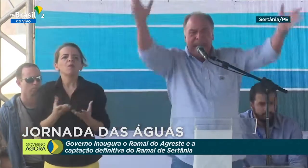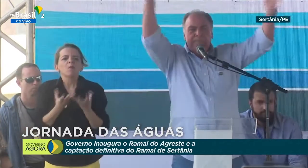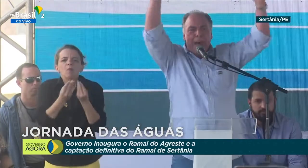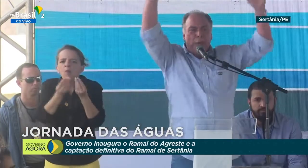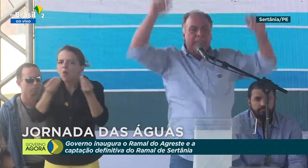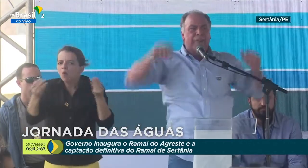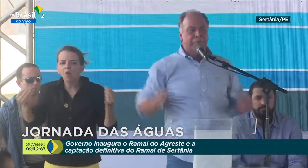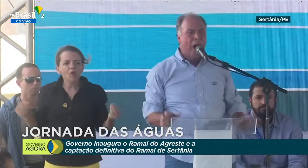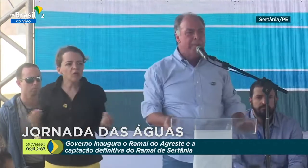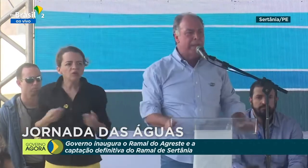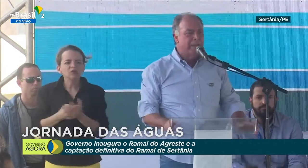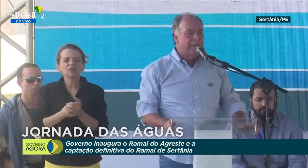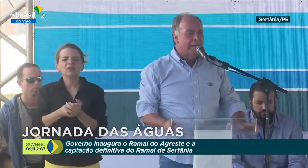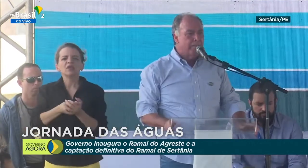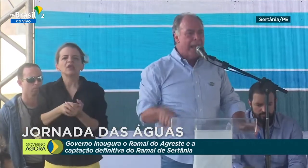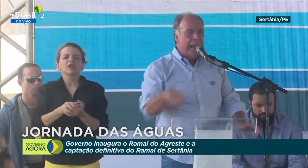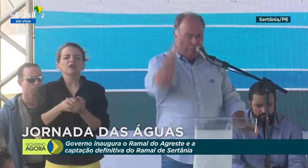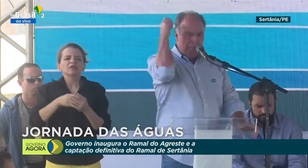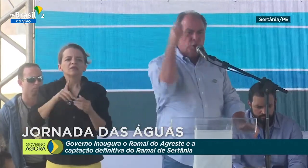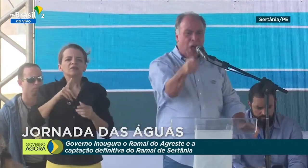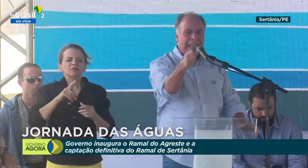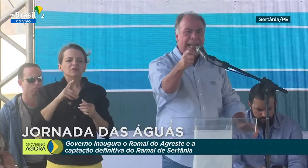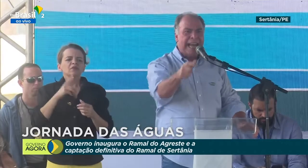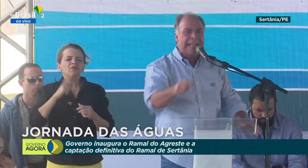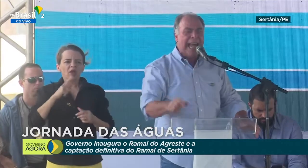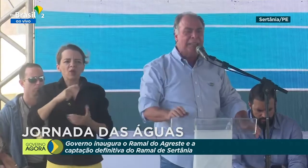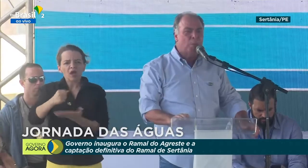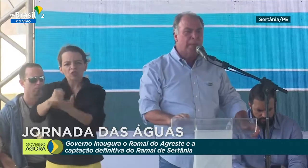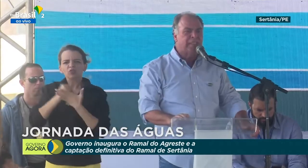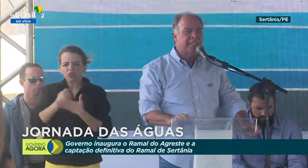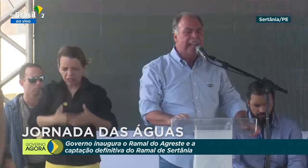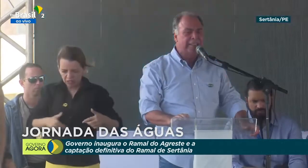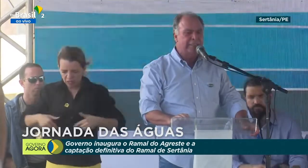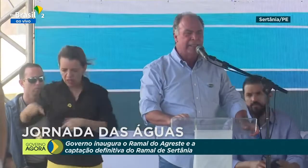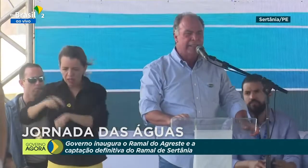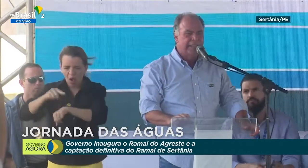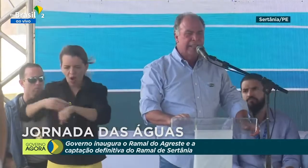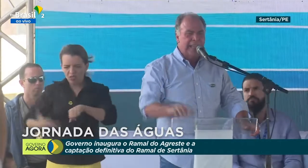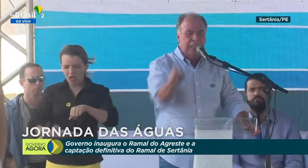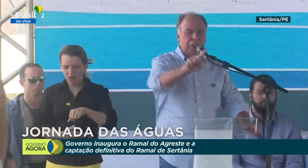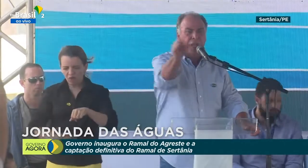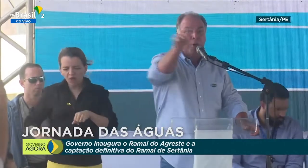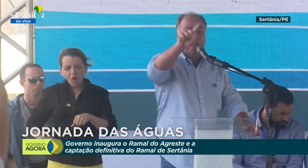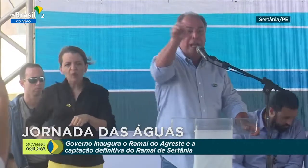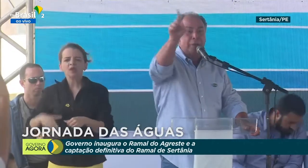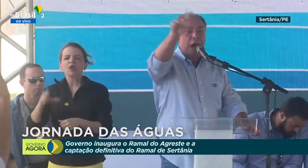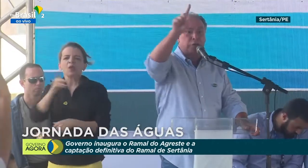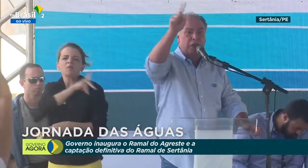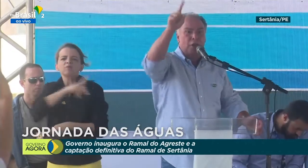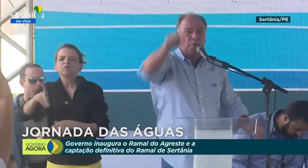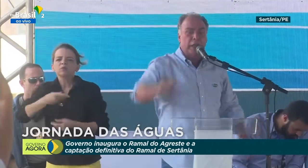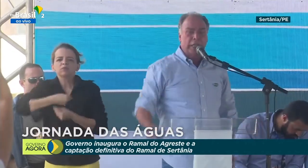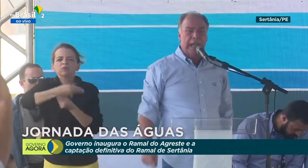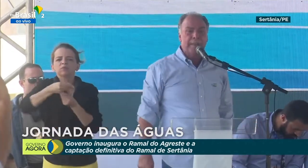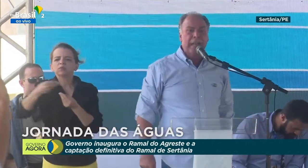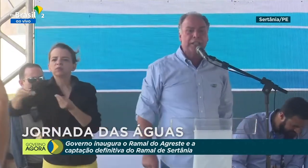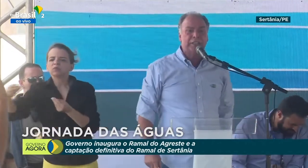que escaparam da fome pela solidariedade do presidente, que distribuiu em